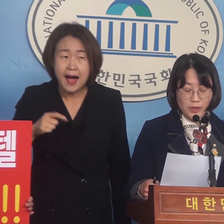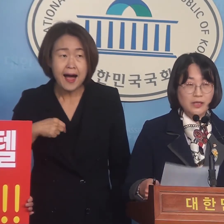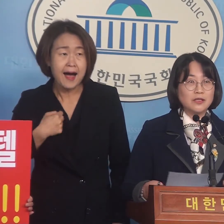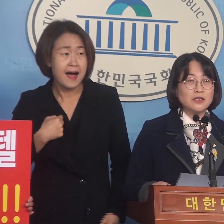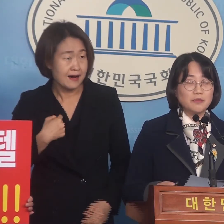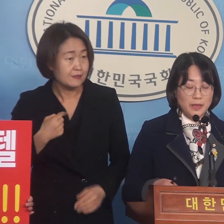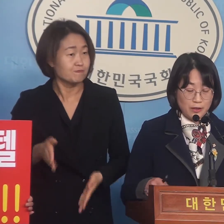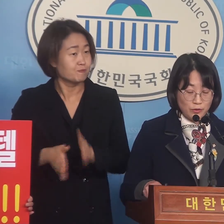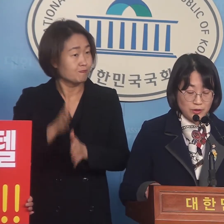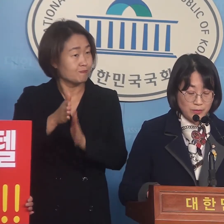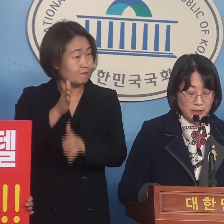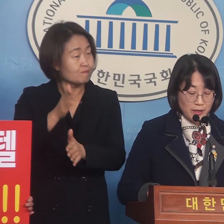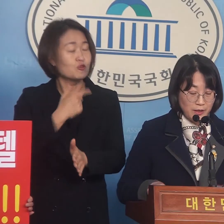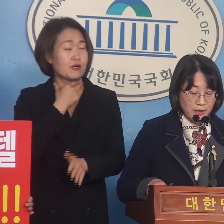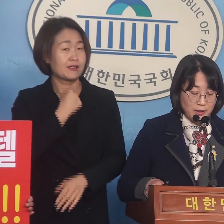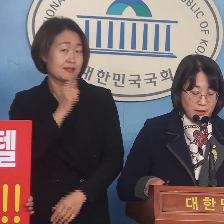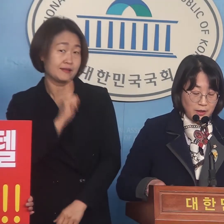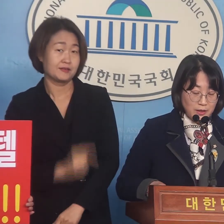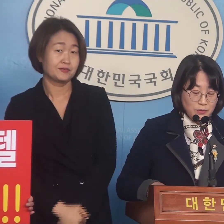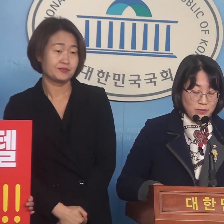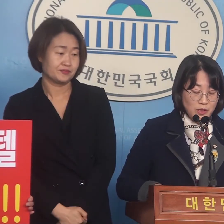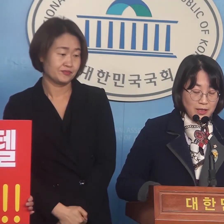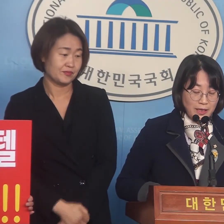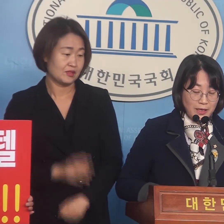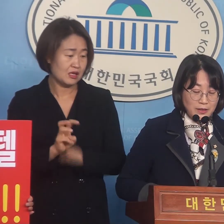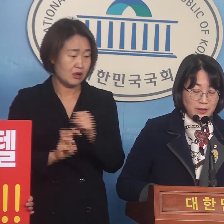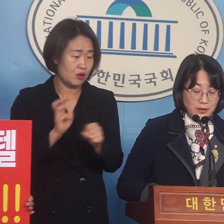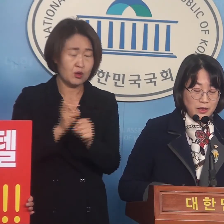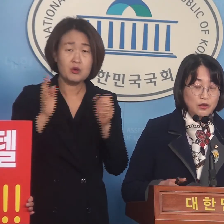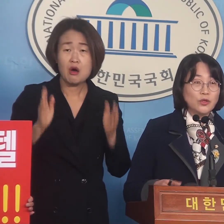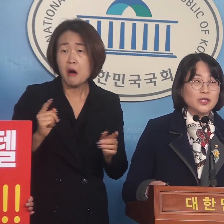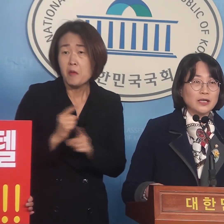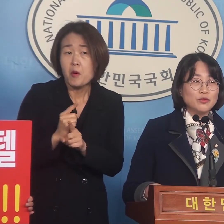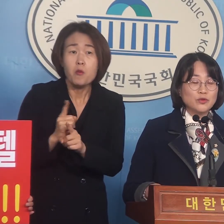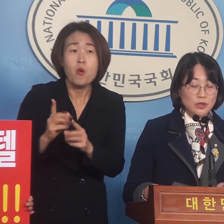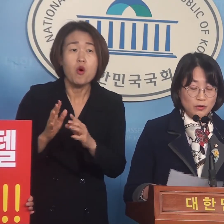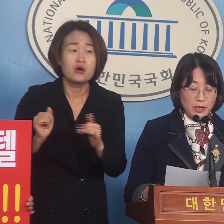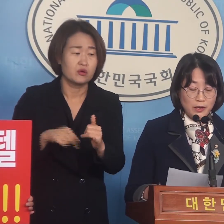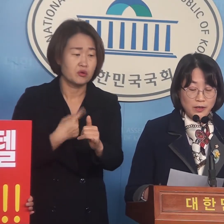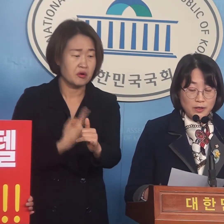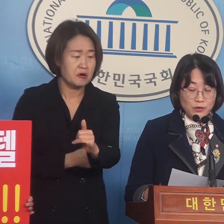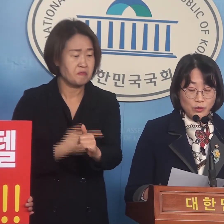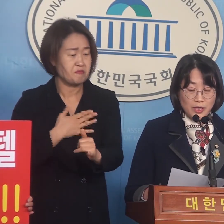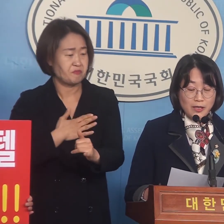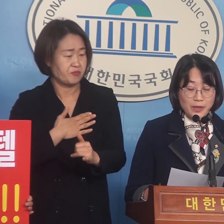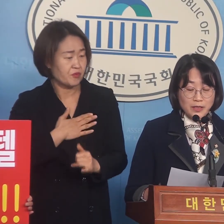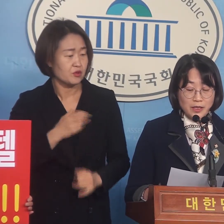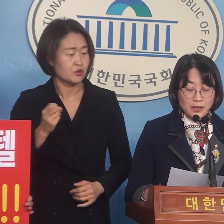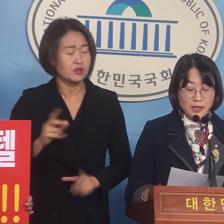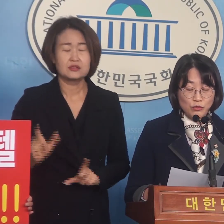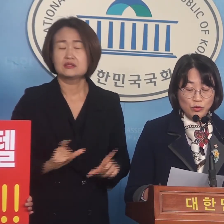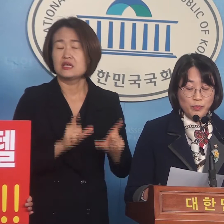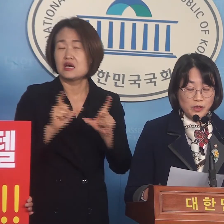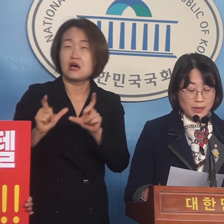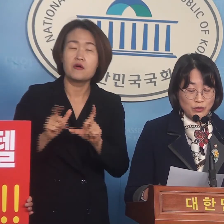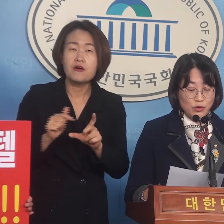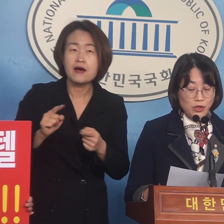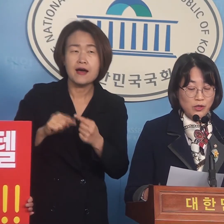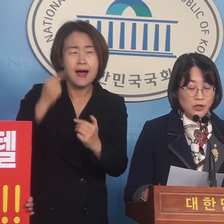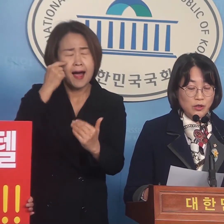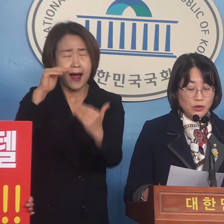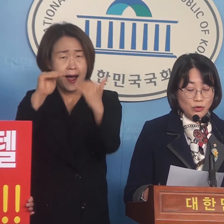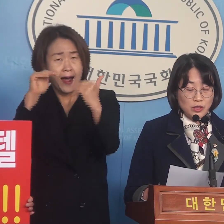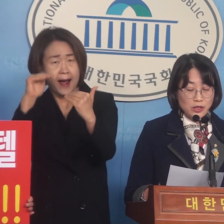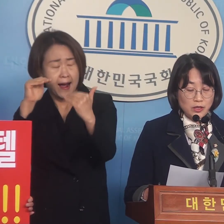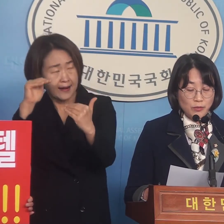자족도시로 거듭나기를 바라고 있습니다. 30년간 달라진 인권 감수성과 또 삶의 질에 대한 눈높이를